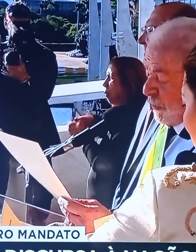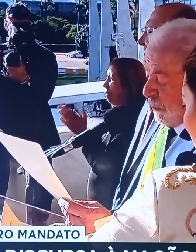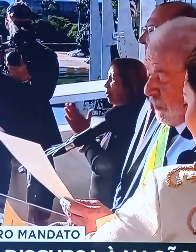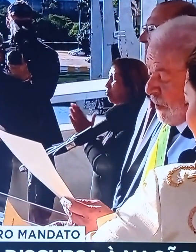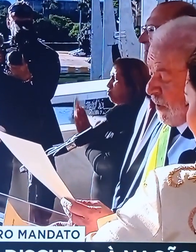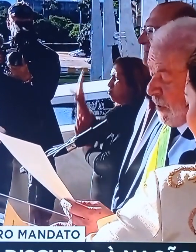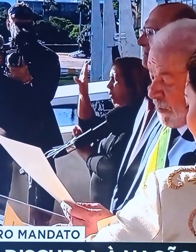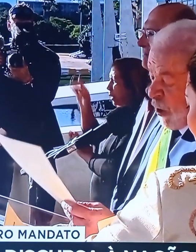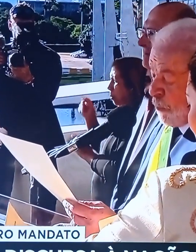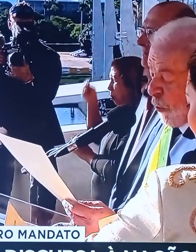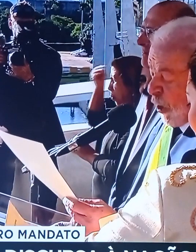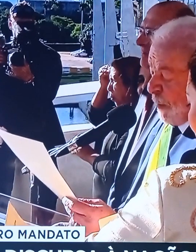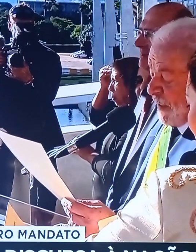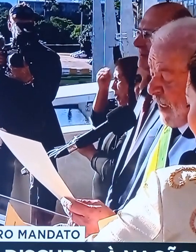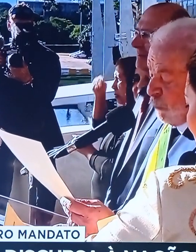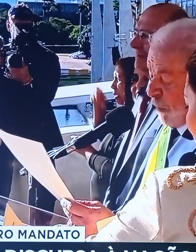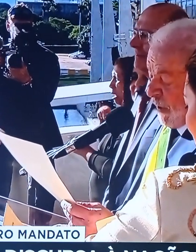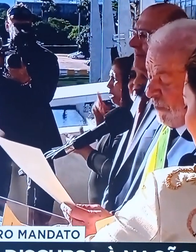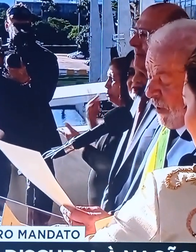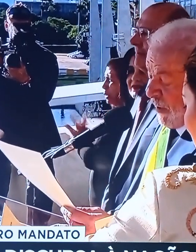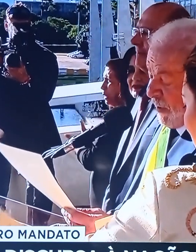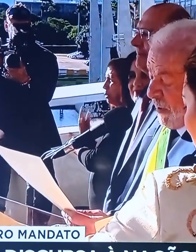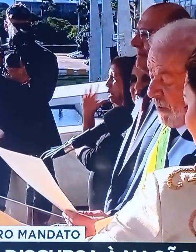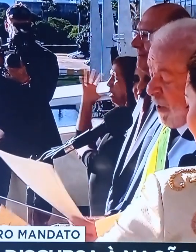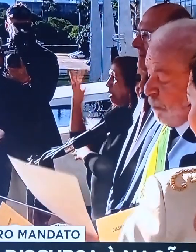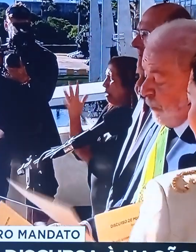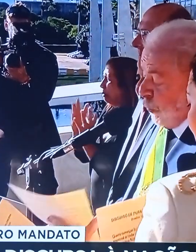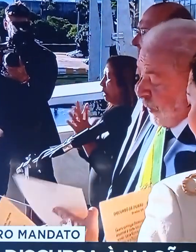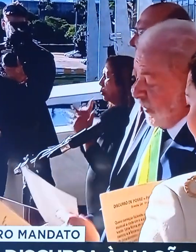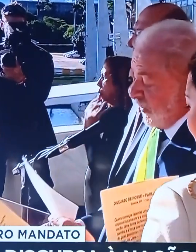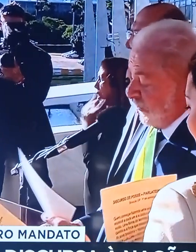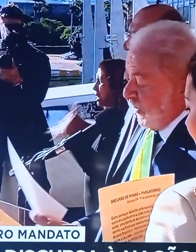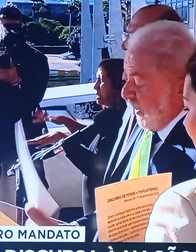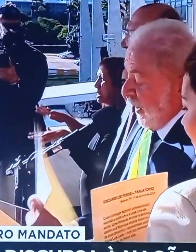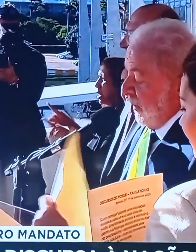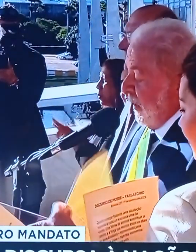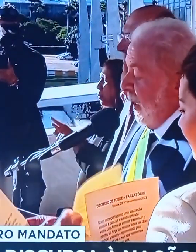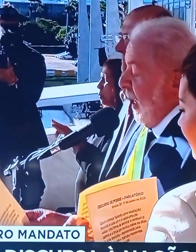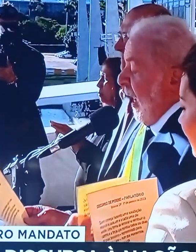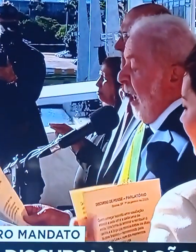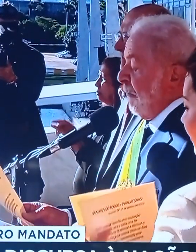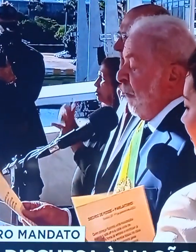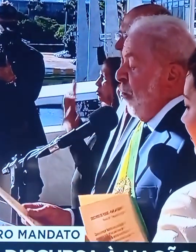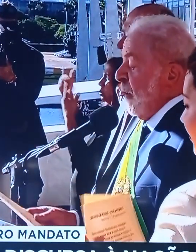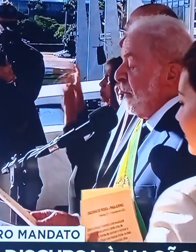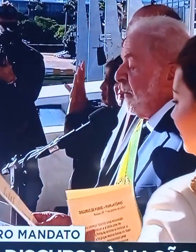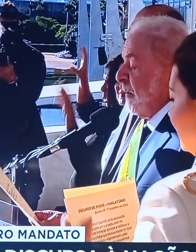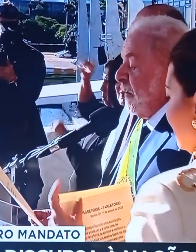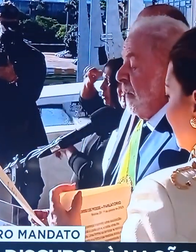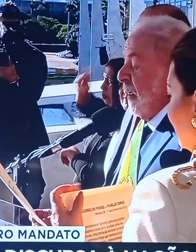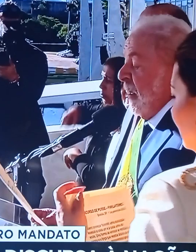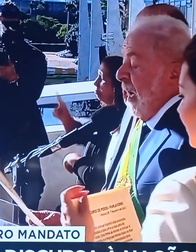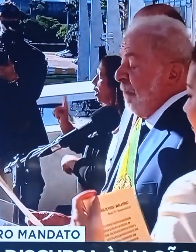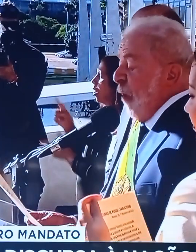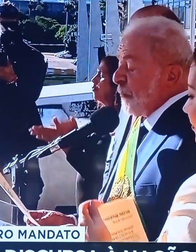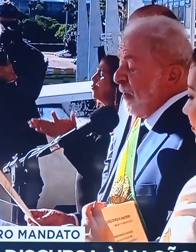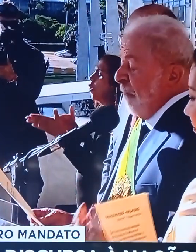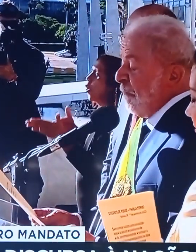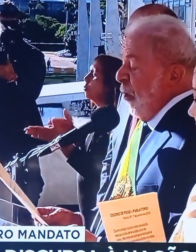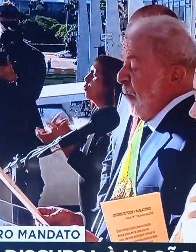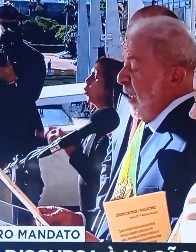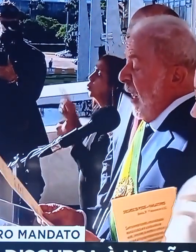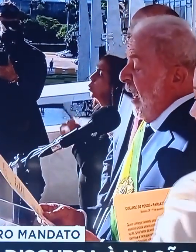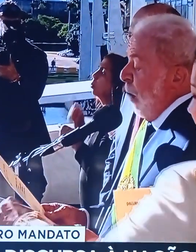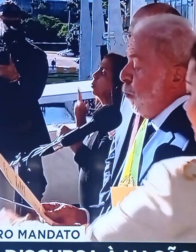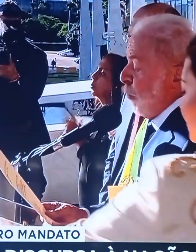do destino, não por obra da natureza, nem por vontade divina. A fome, a volta